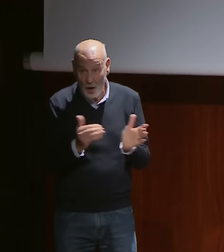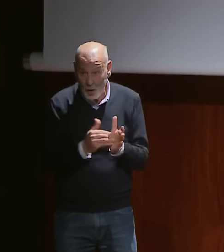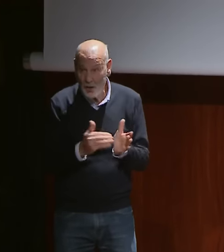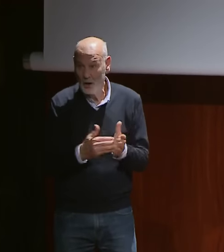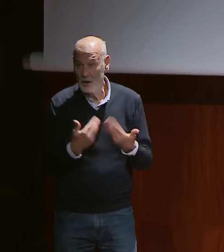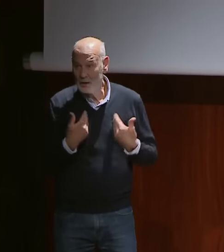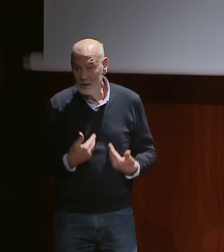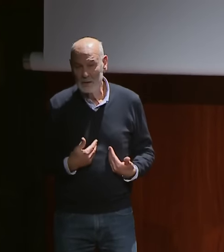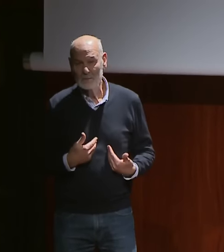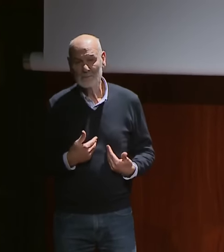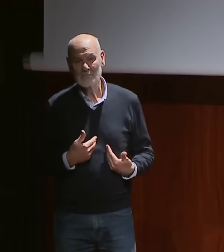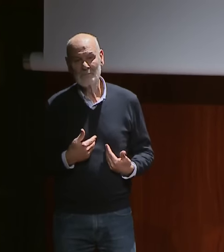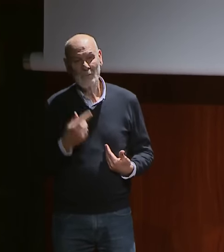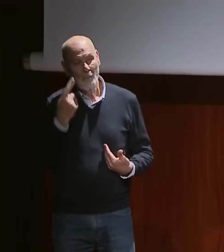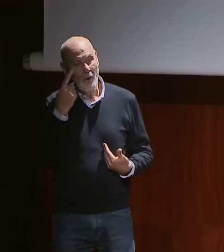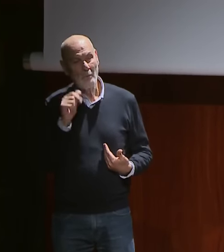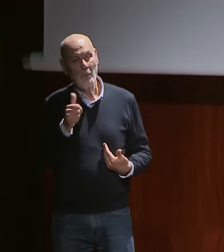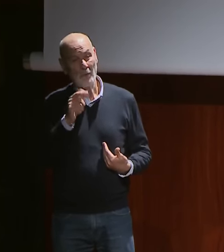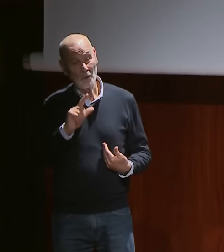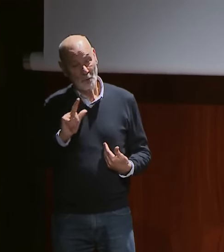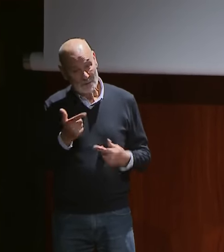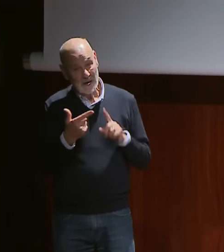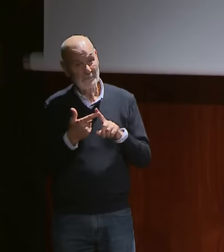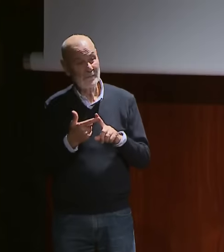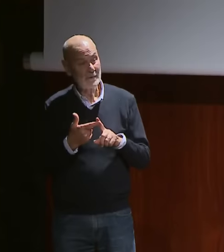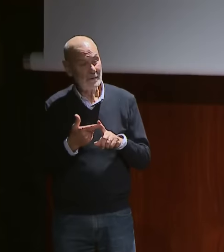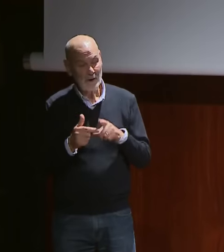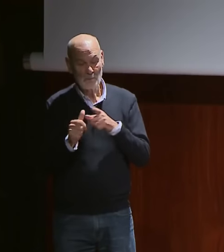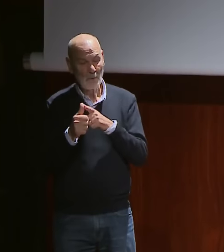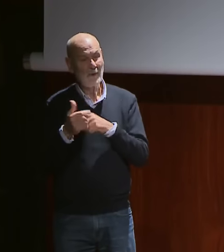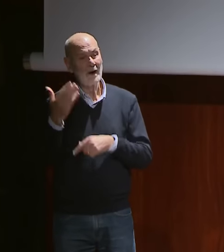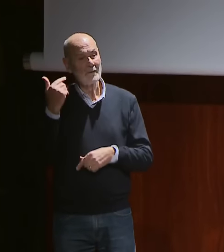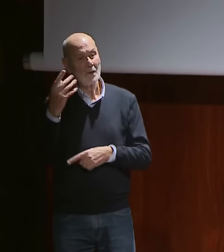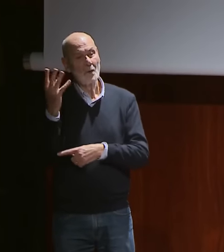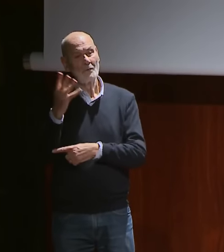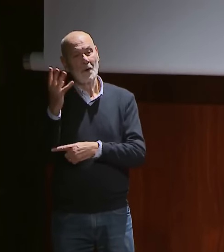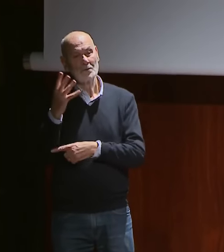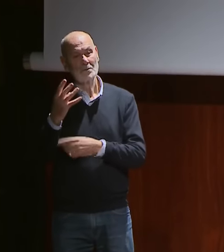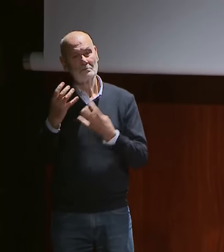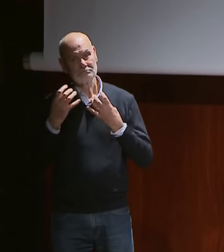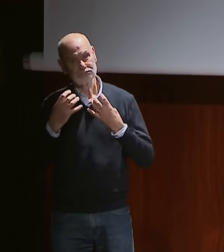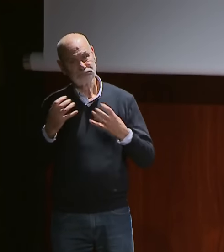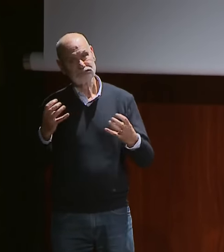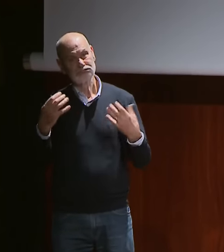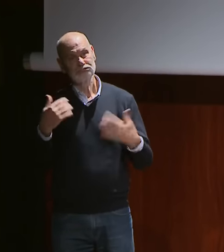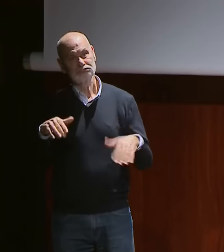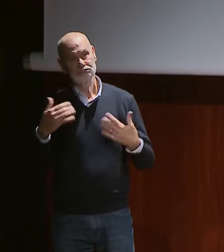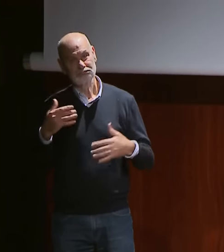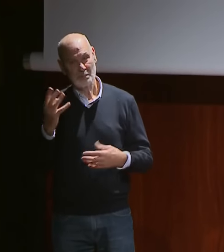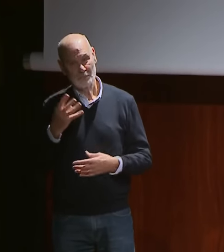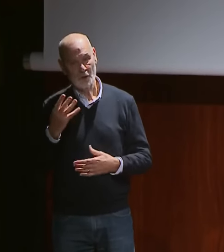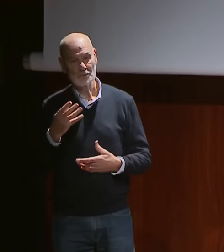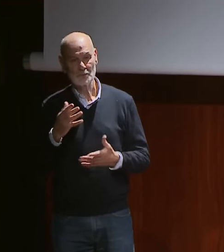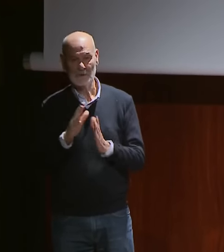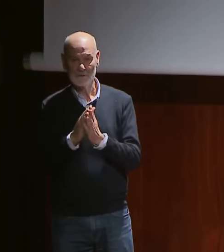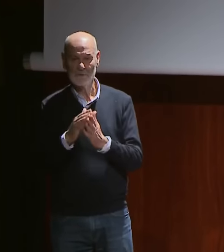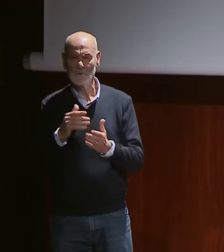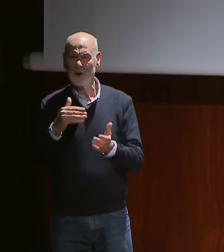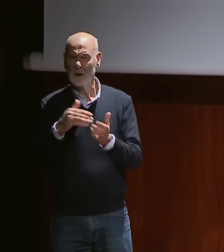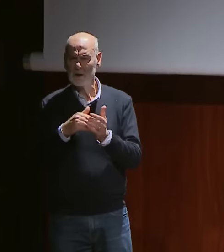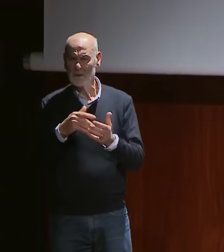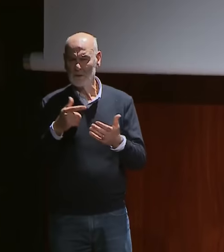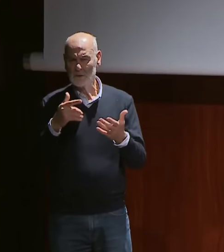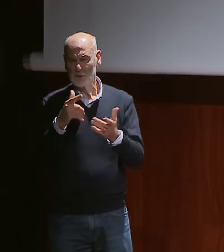Ça me touche vraiment d'être invité à la BNF. C'est pas la première fois, c'est la seconde. La première fois, c'était pour